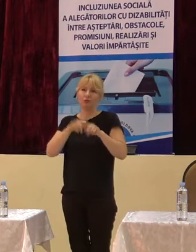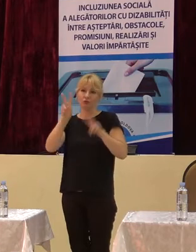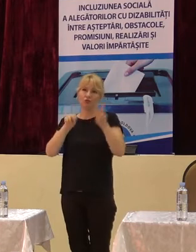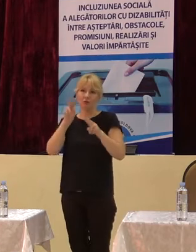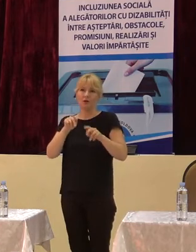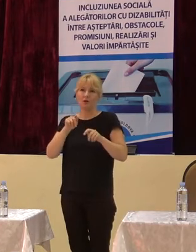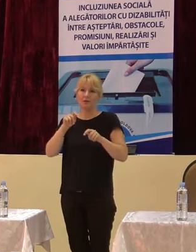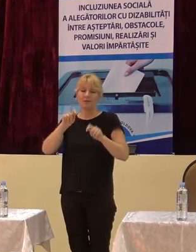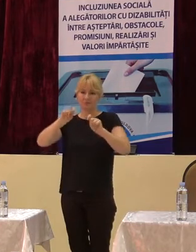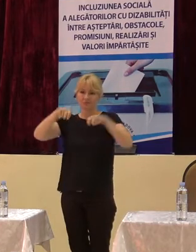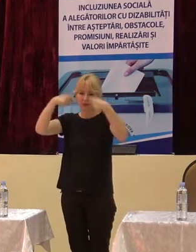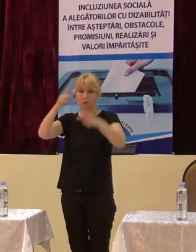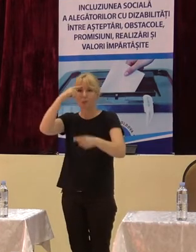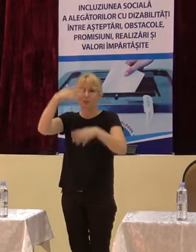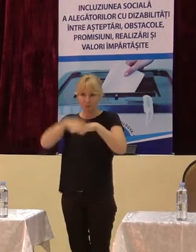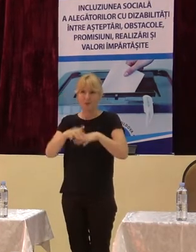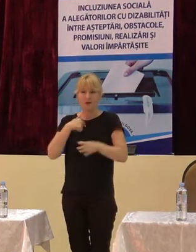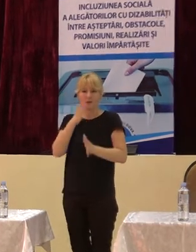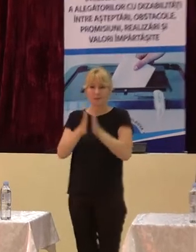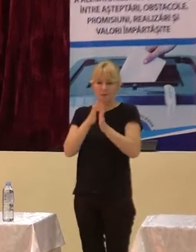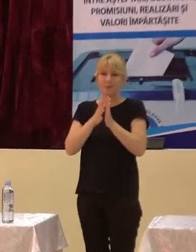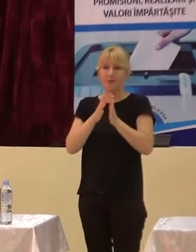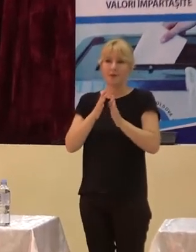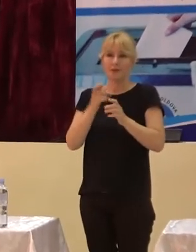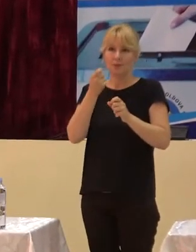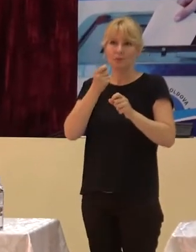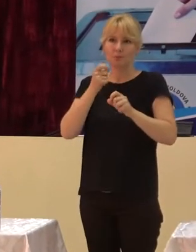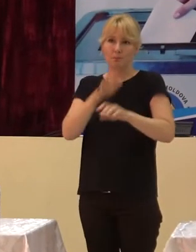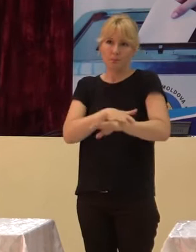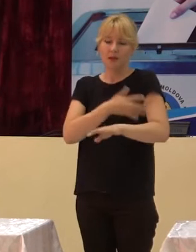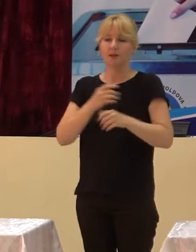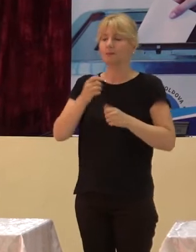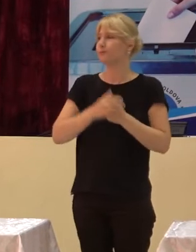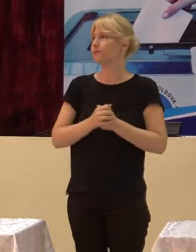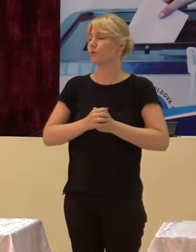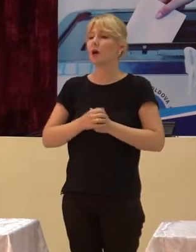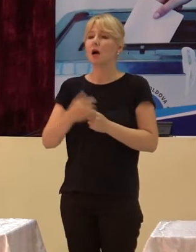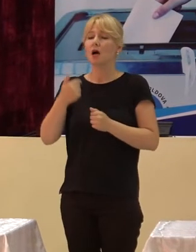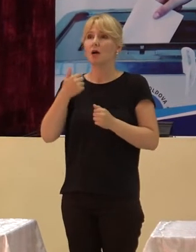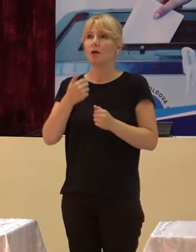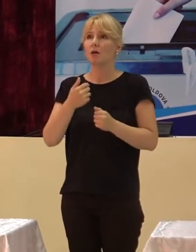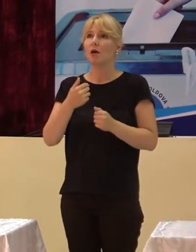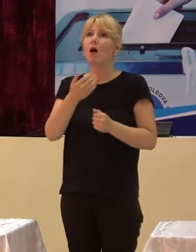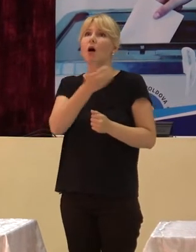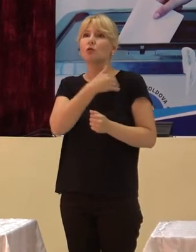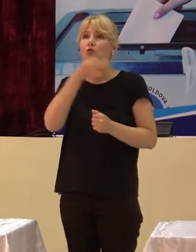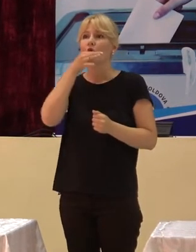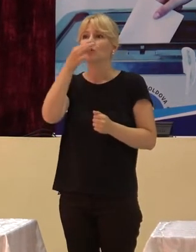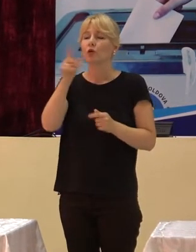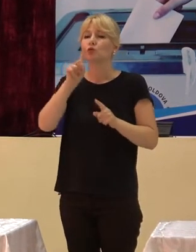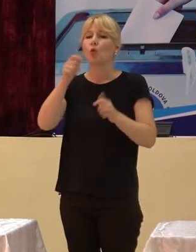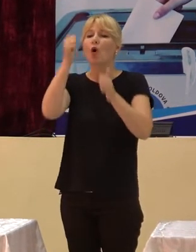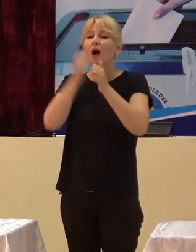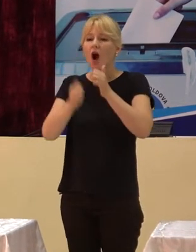lumea. Mulțumim pentru înțelegere. Mulțumesc pentru întrebare. Eu aș răspunde că